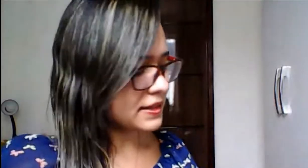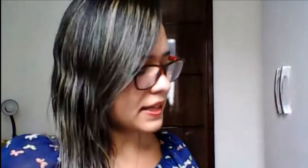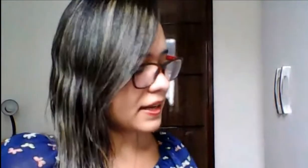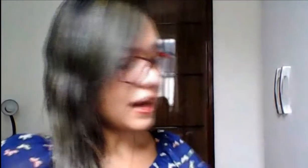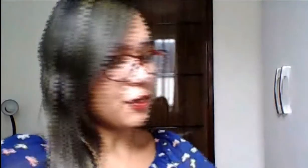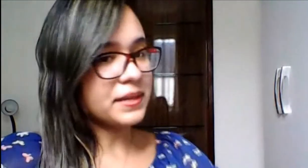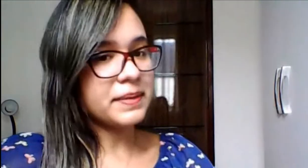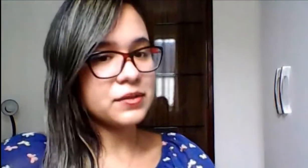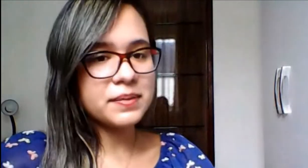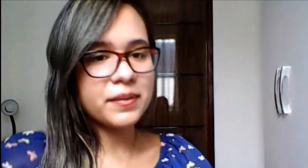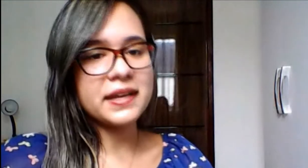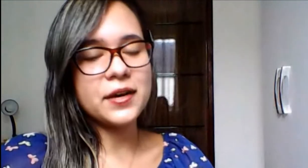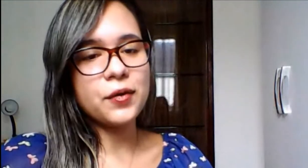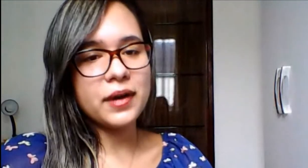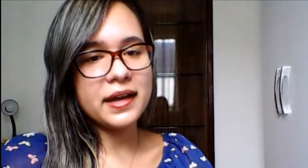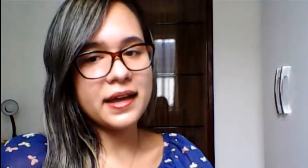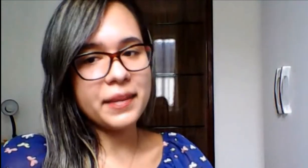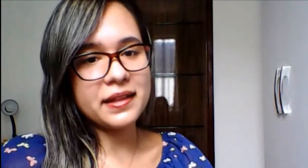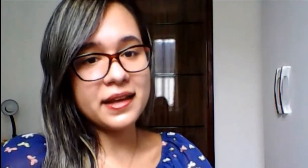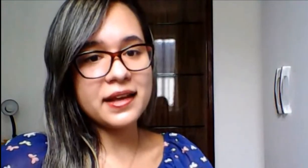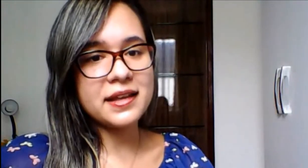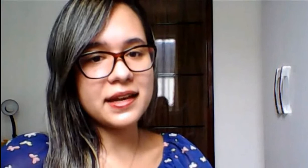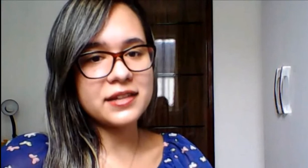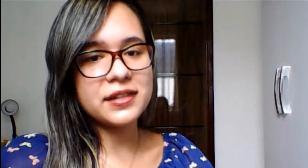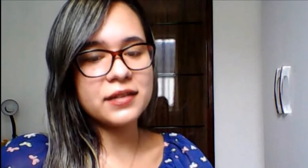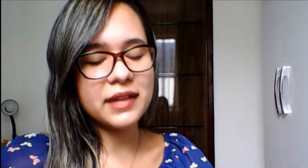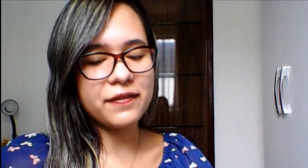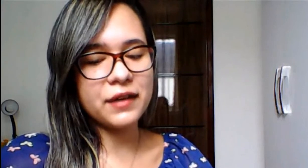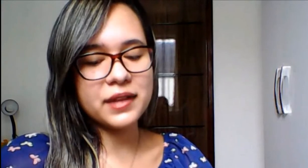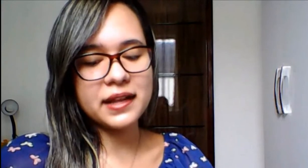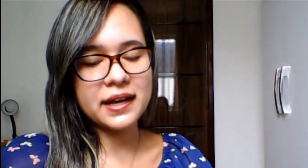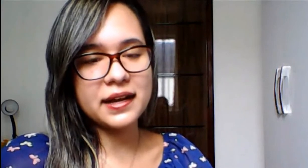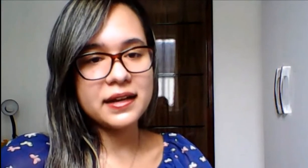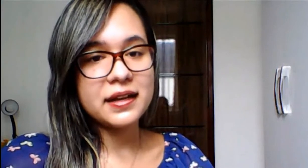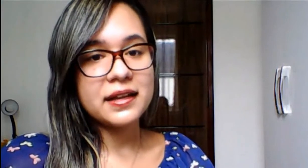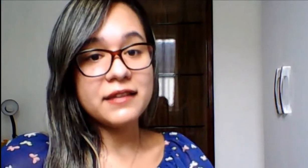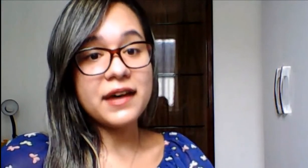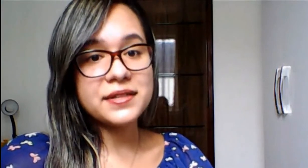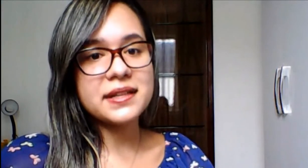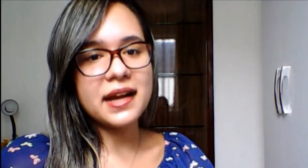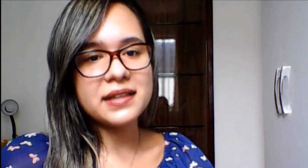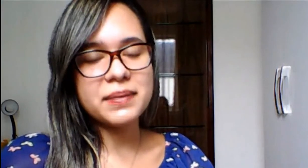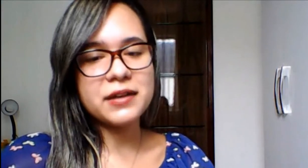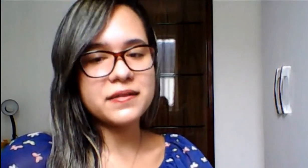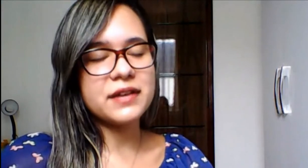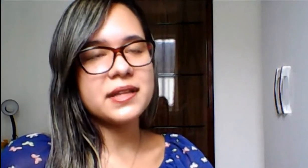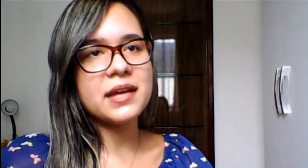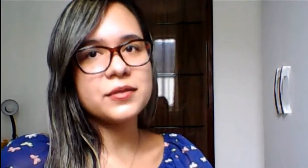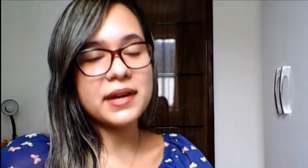assim, algumas pessoas poderiam rebater essa questão da falta de vários sinais para os vários termos com a questão